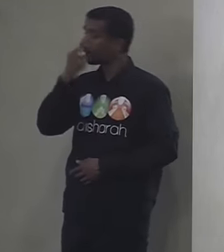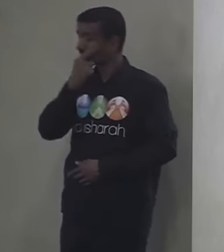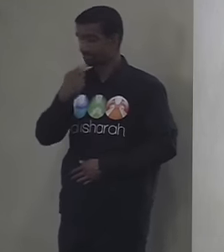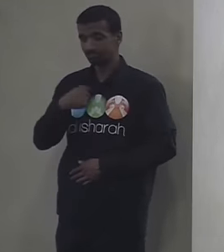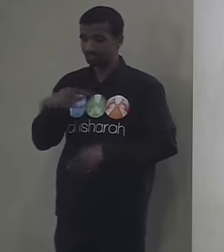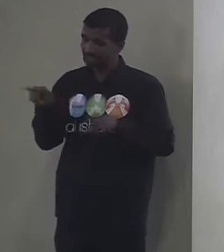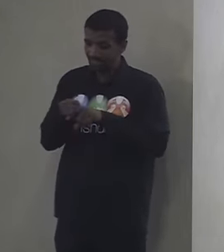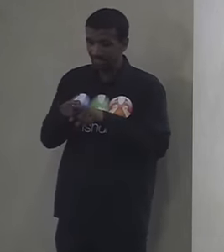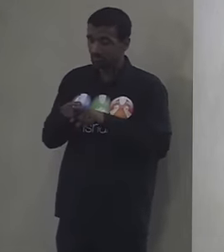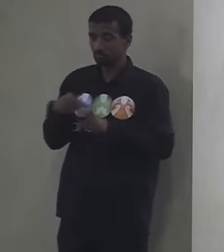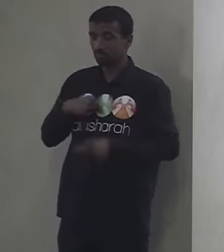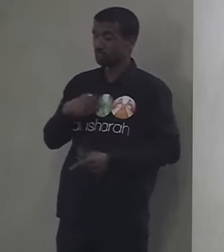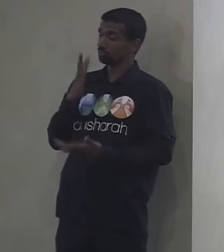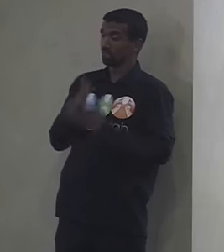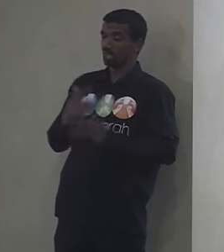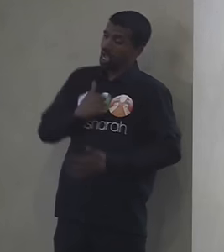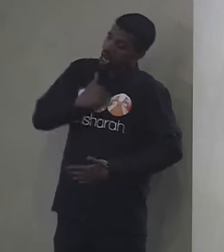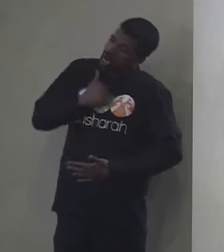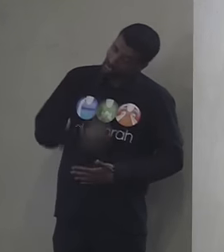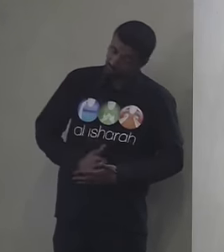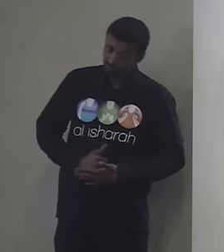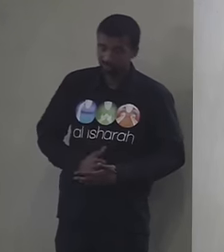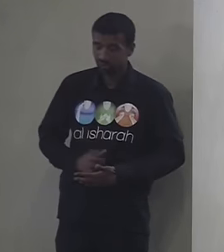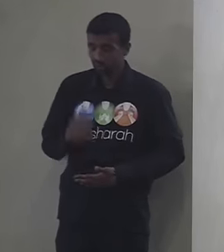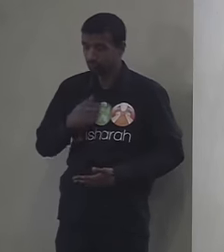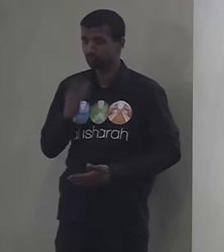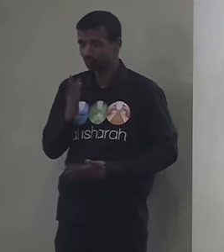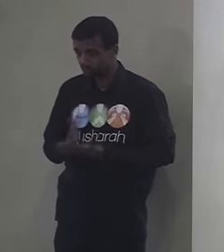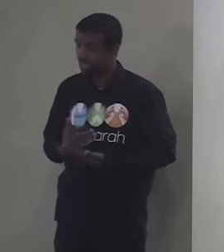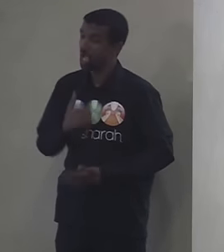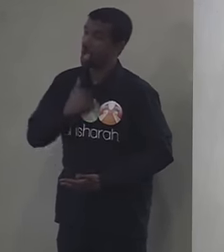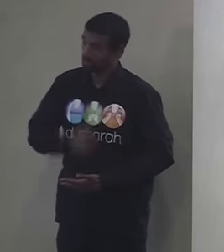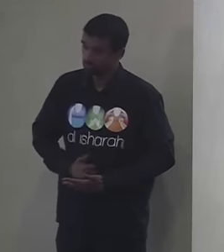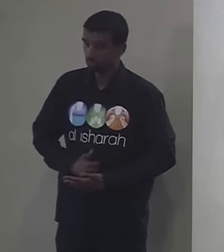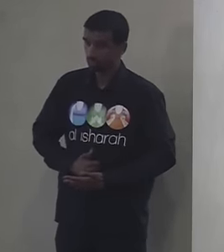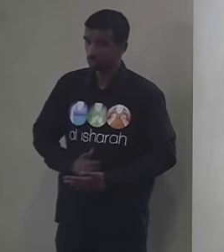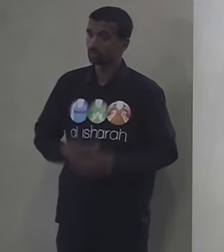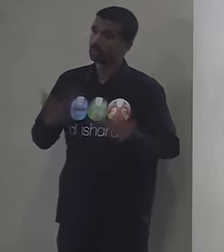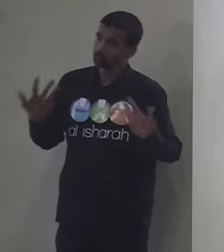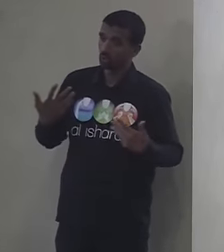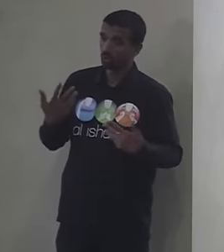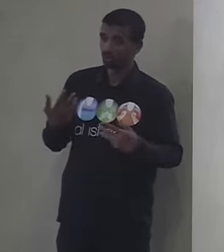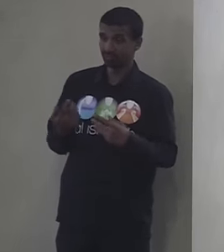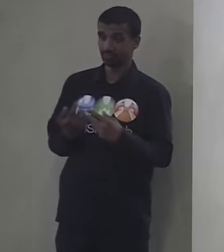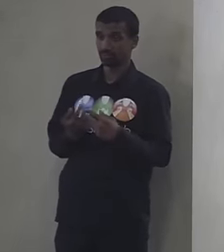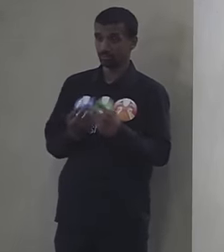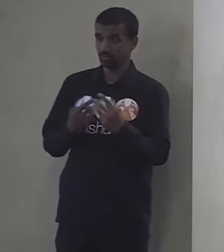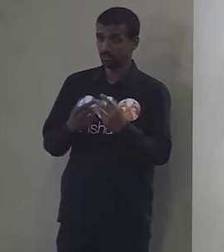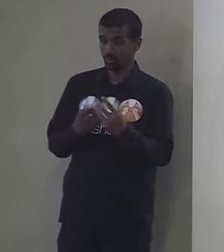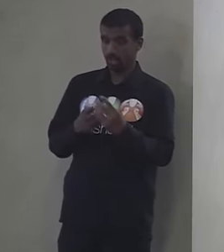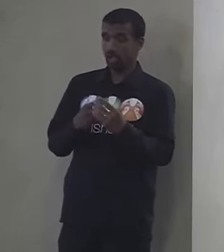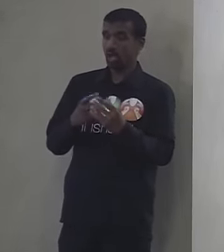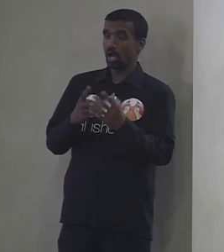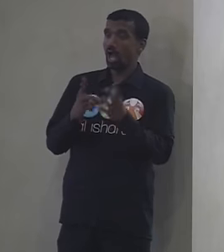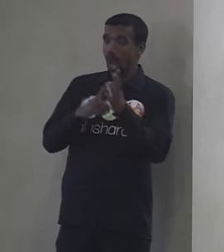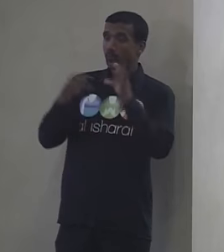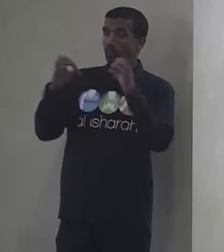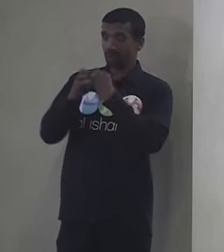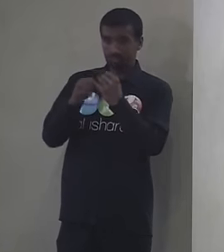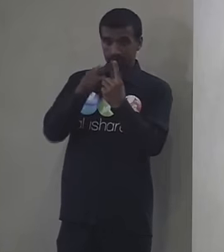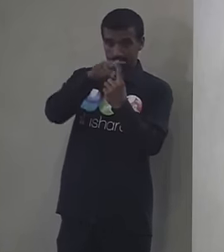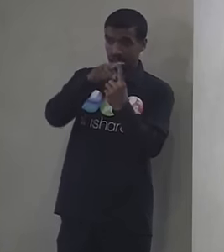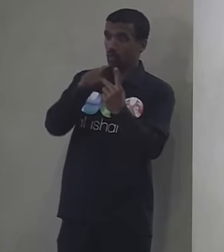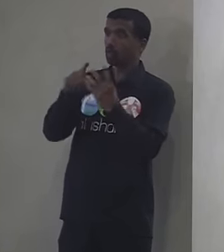anymore. So I just stood up and started walking. فَقَامَ مَعَهُ. So they both got up along with him. فَأَتَى رَجُلًا مِنَ